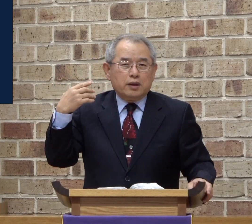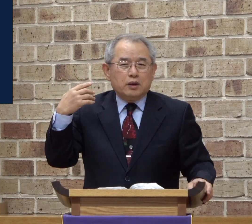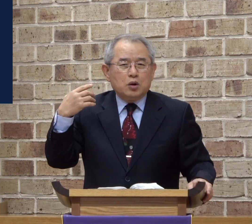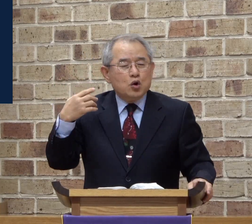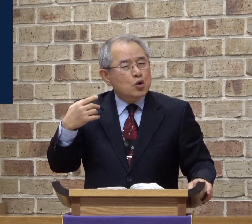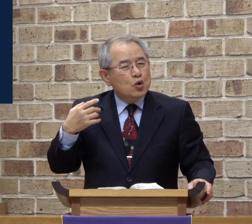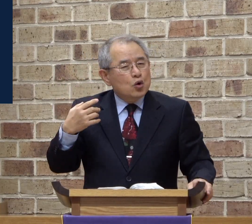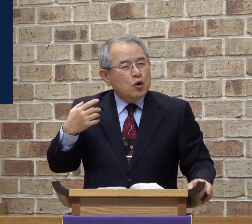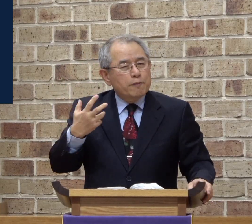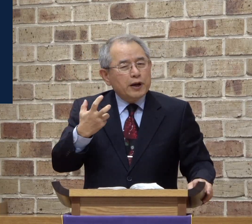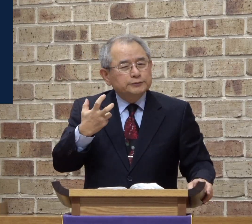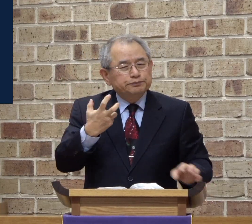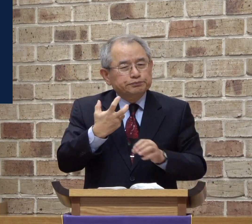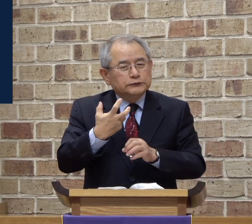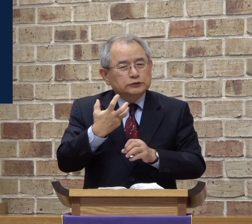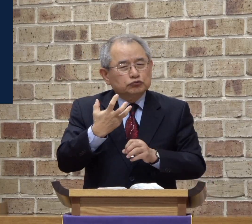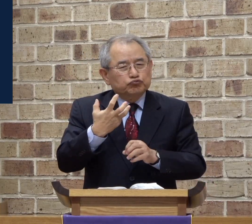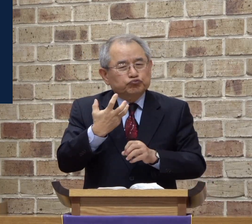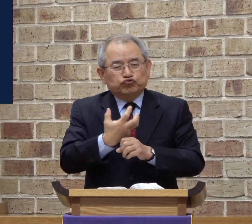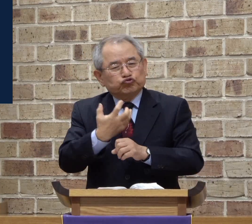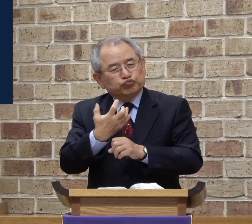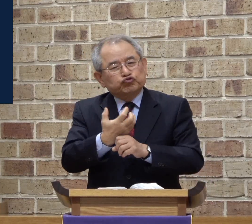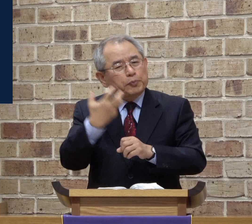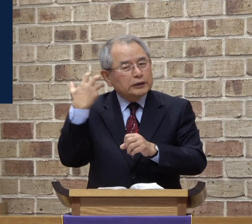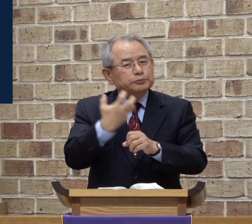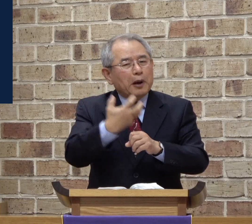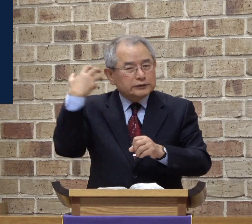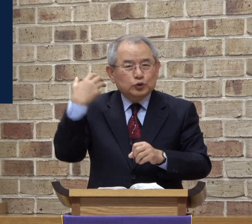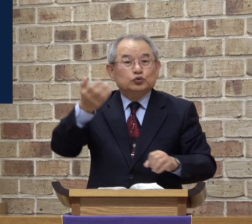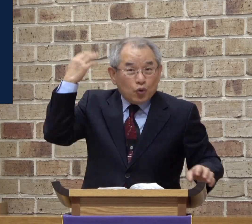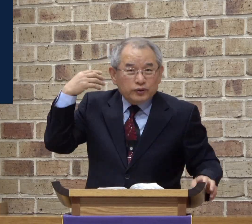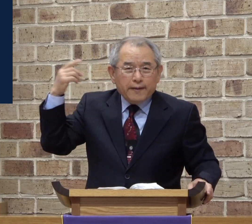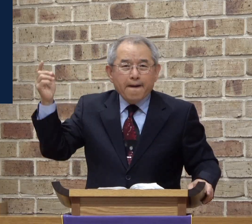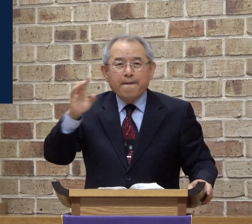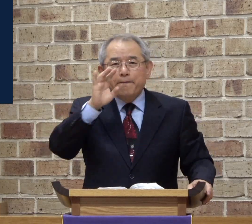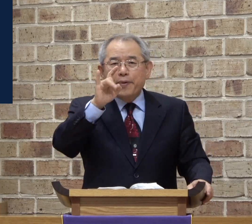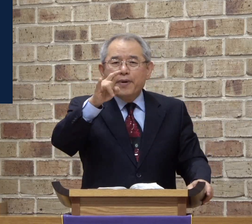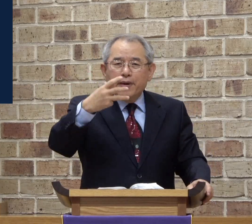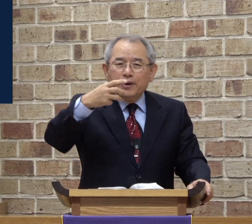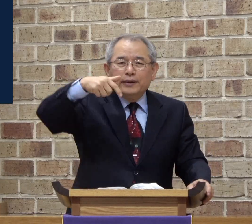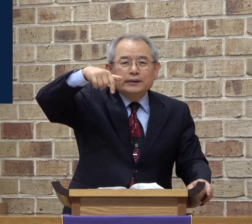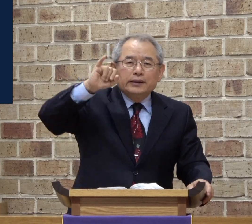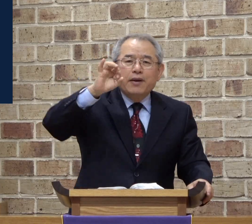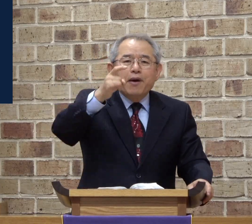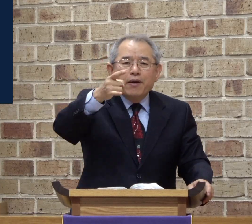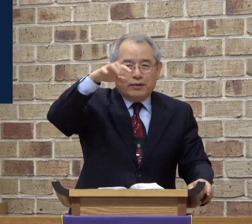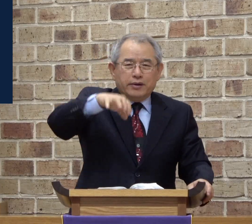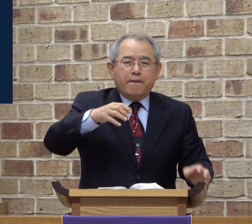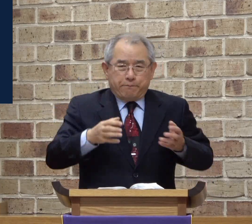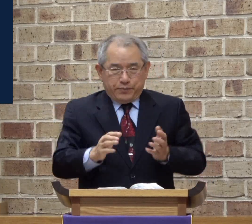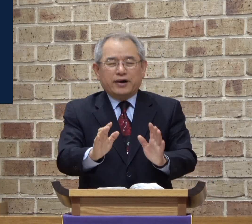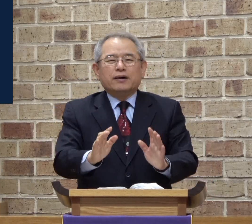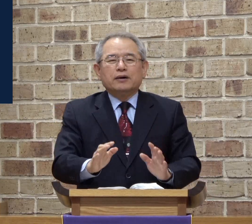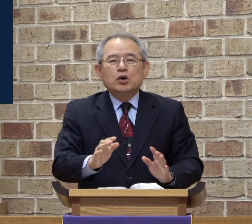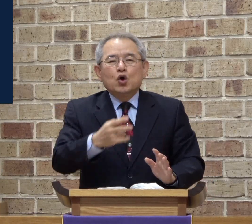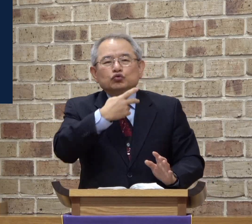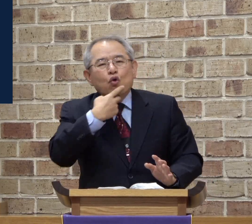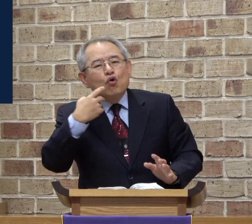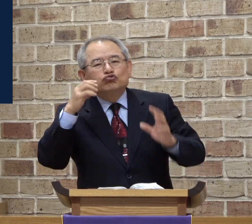모든 사람에게 우리에게 선인이든 악인이든 우리에게 수고하고 무거운 짐진 자들아 다 내게로 오라,